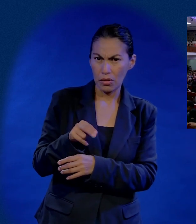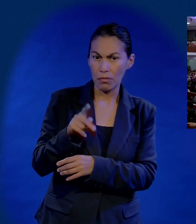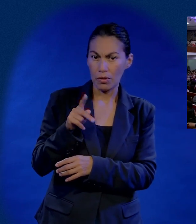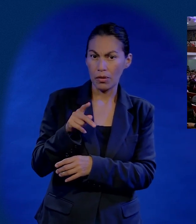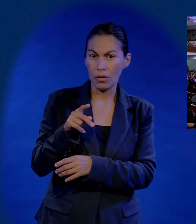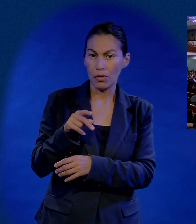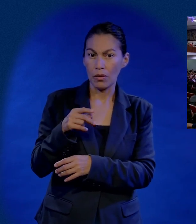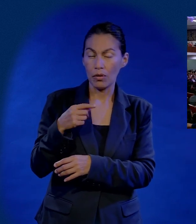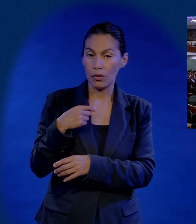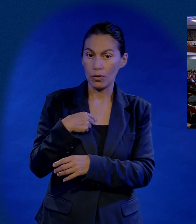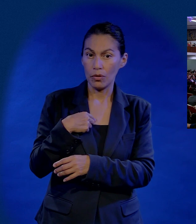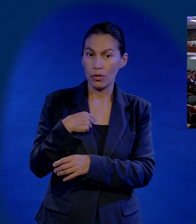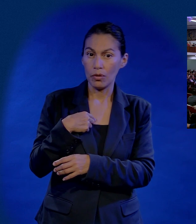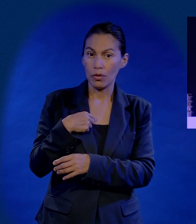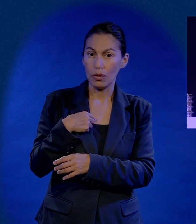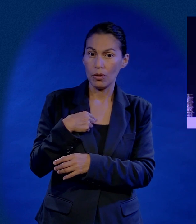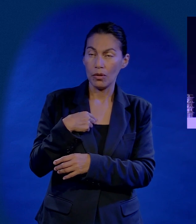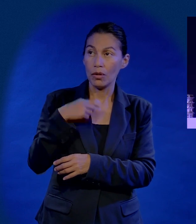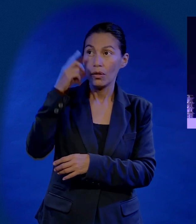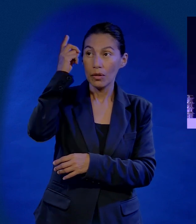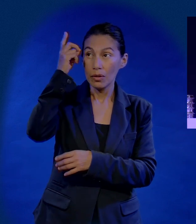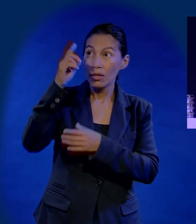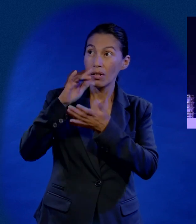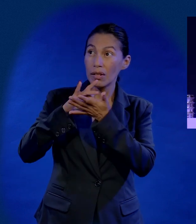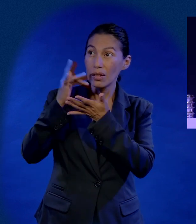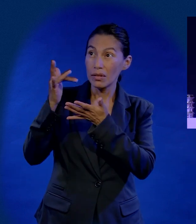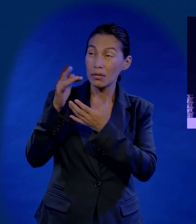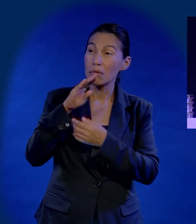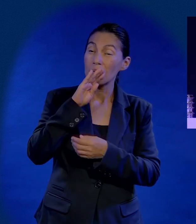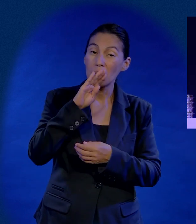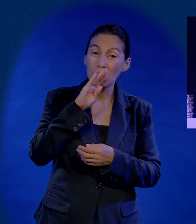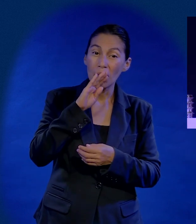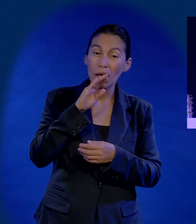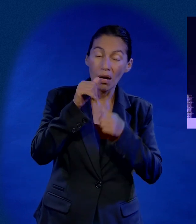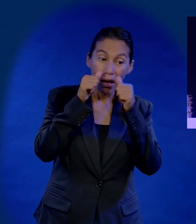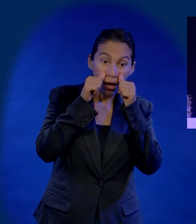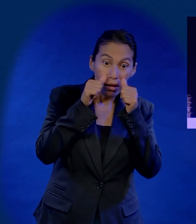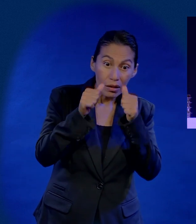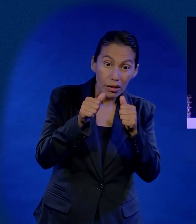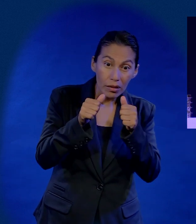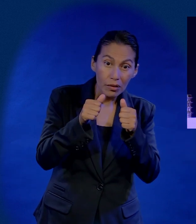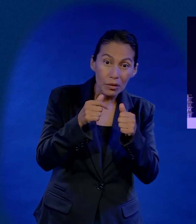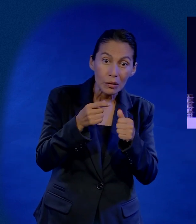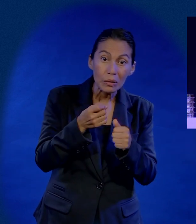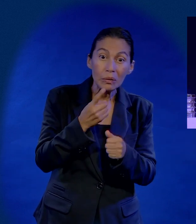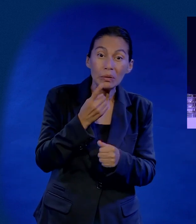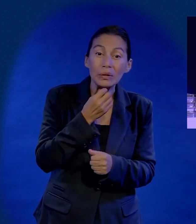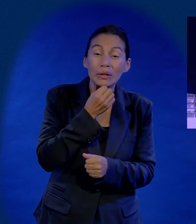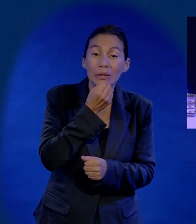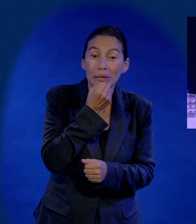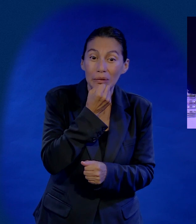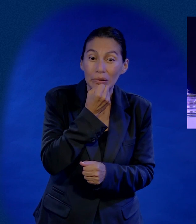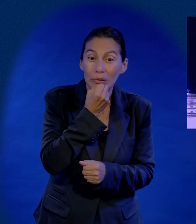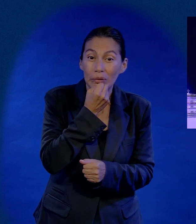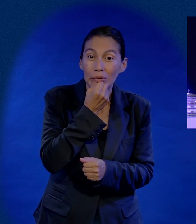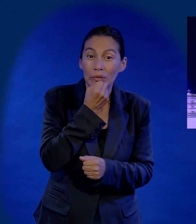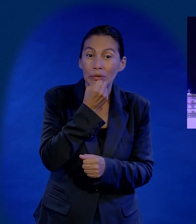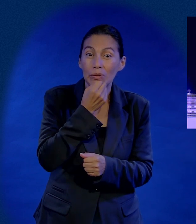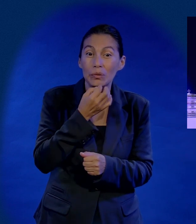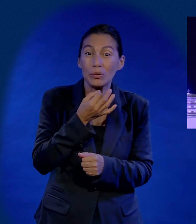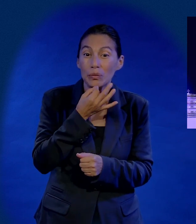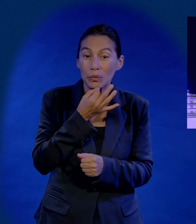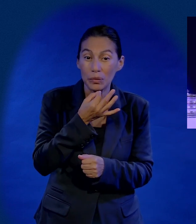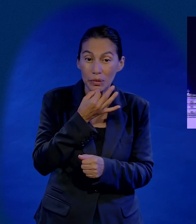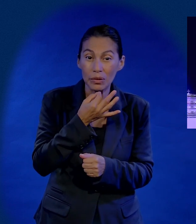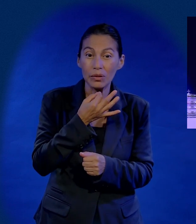nunca le he preguntado. Pero yo alabo a Dios que mi madre era una madre pendiente de mí. Pendiente, porque un segundo,